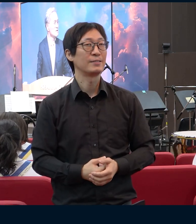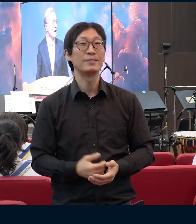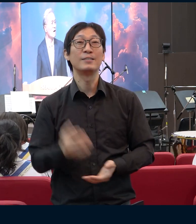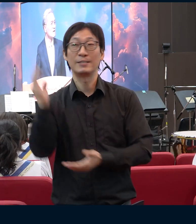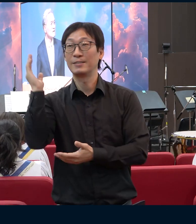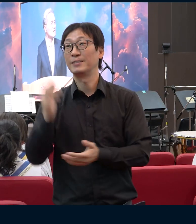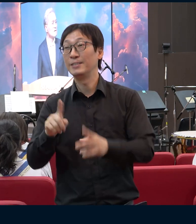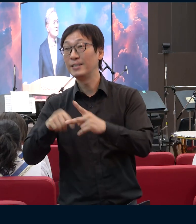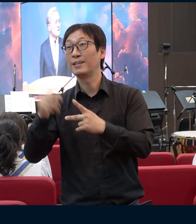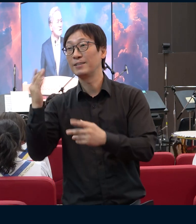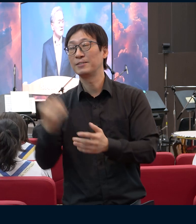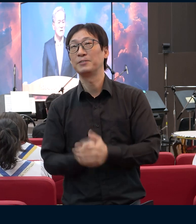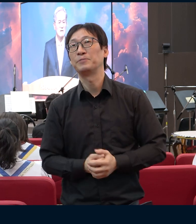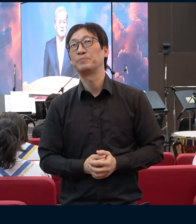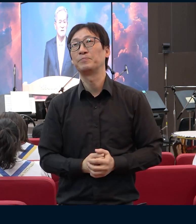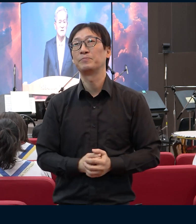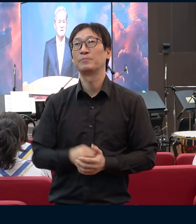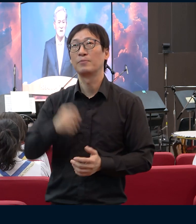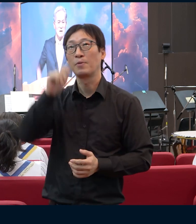그게 맞다는 겁니다.